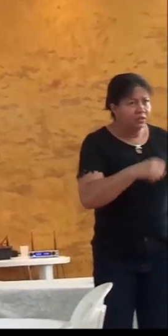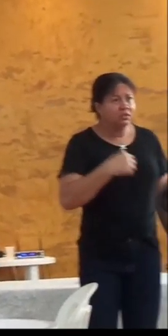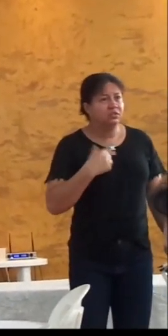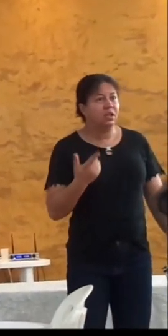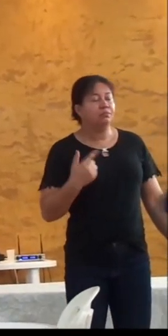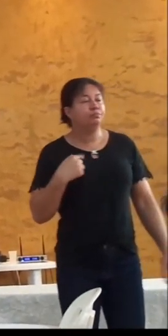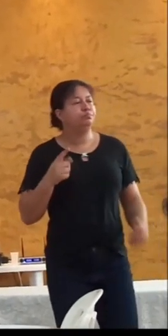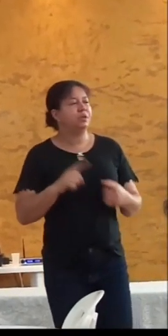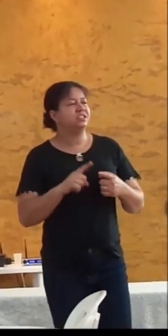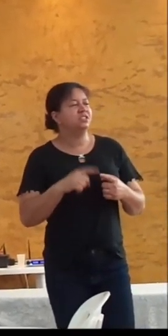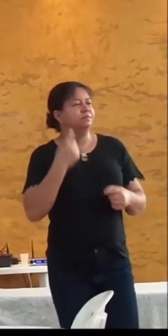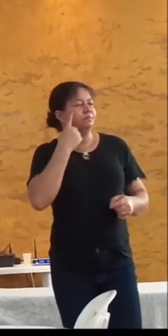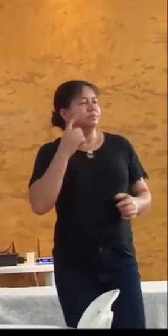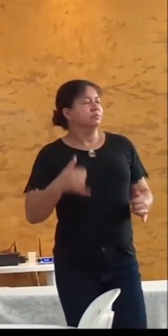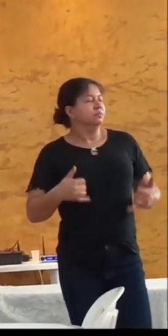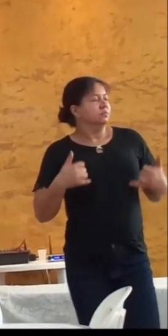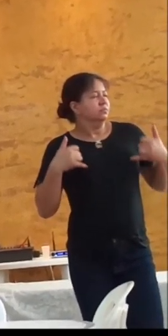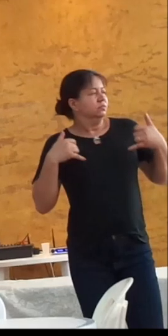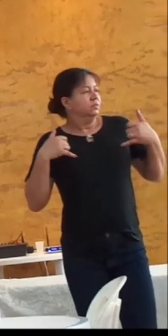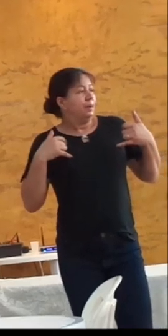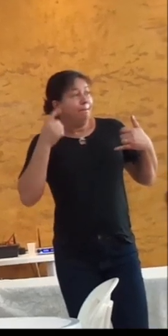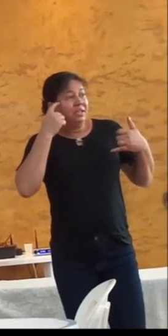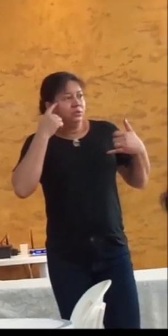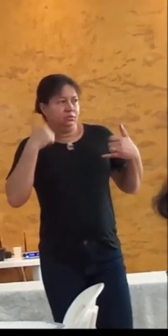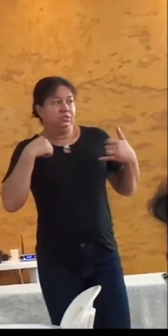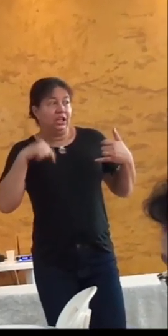na vaidade dele,